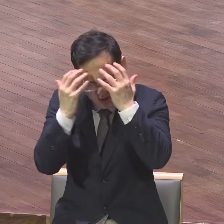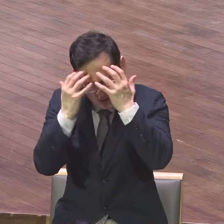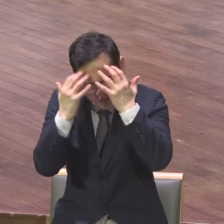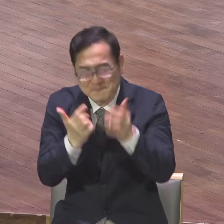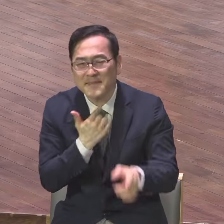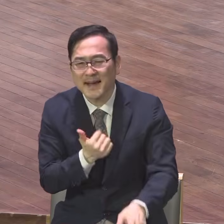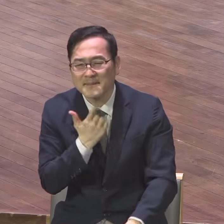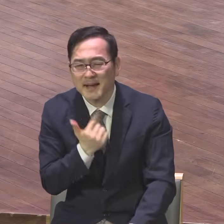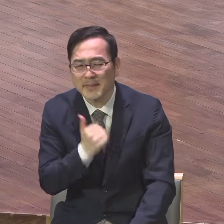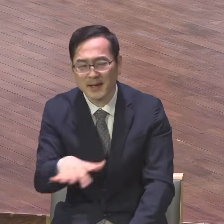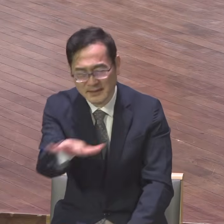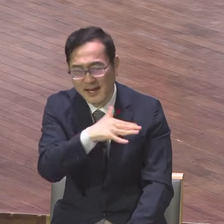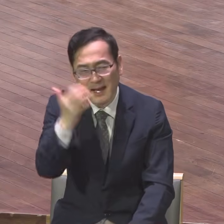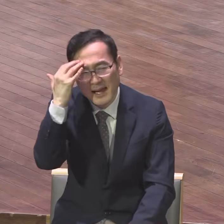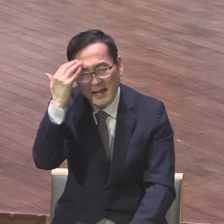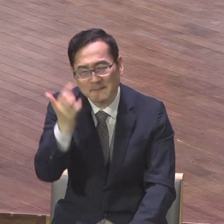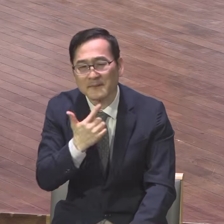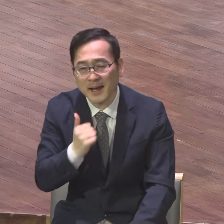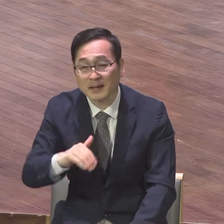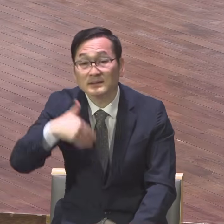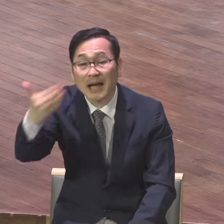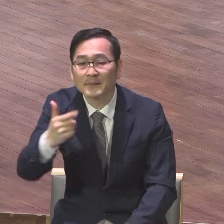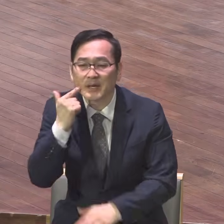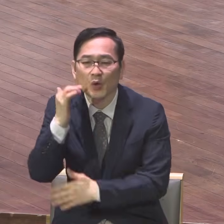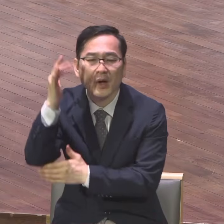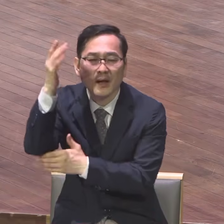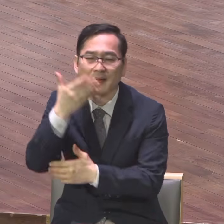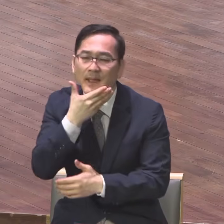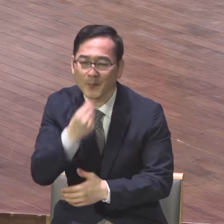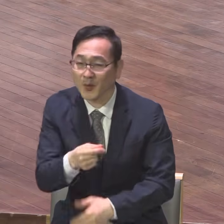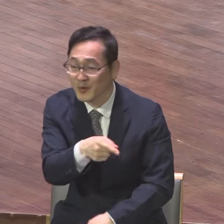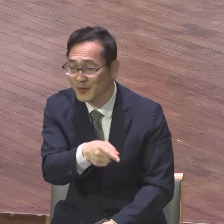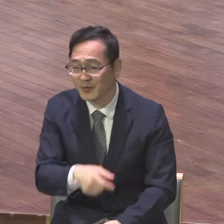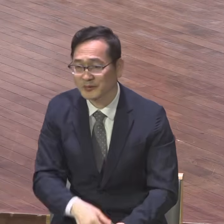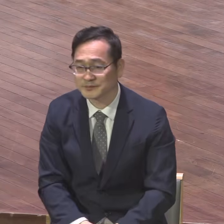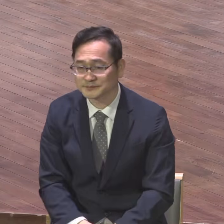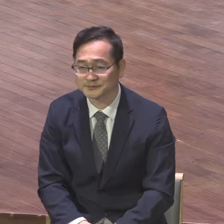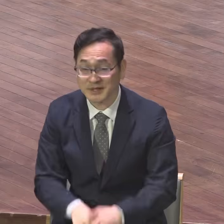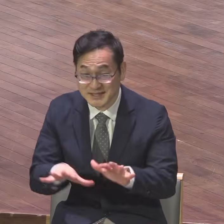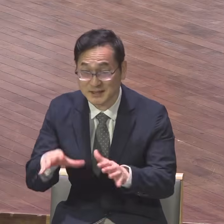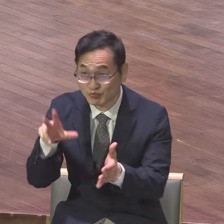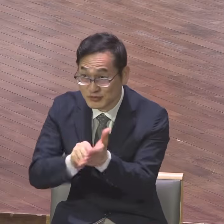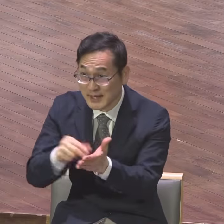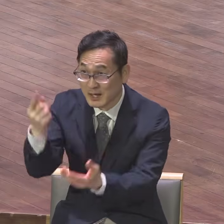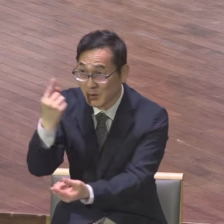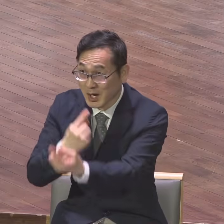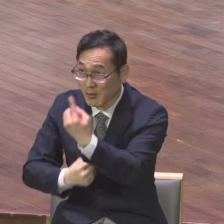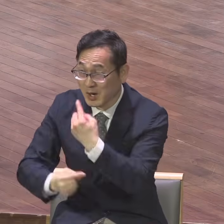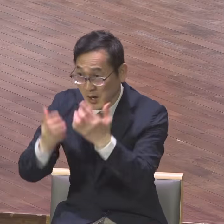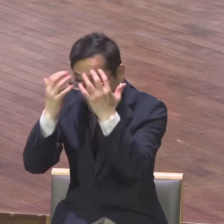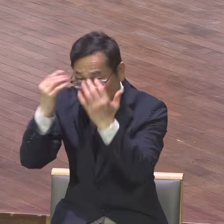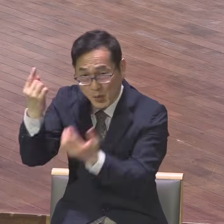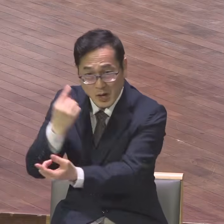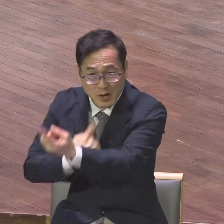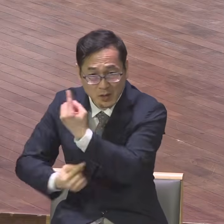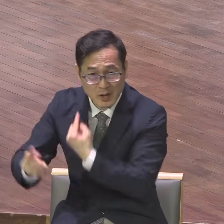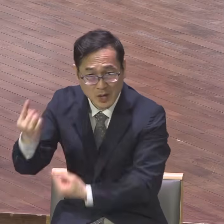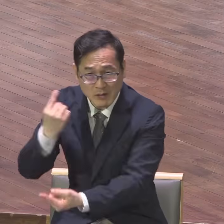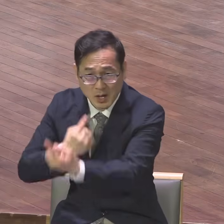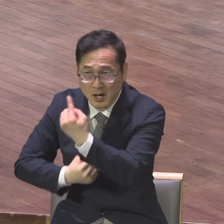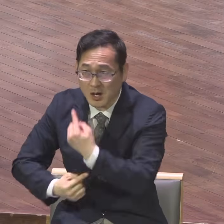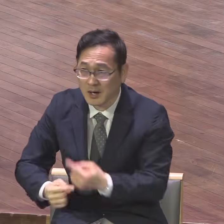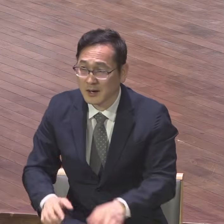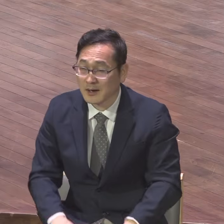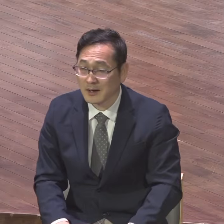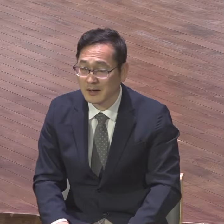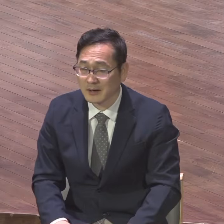다 거친 사람들이 영계 모든 성도들, 여러분 앞에 지금 문제 사건, 어떤 환경, 어떤 역경이